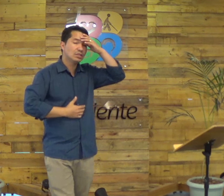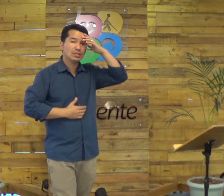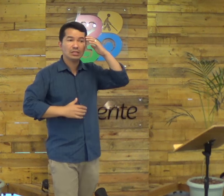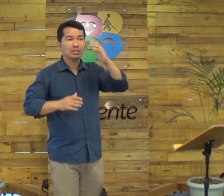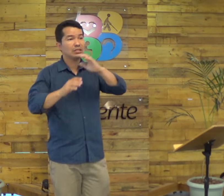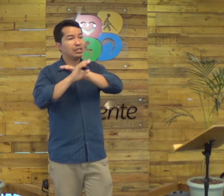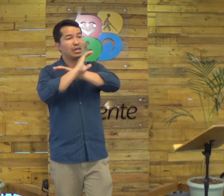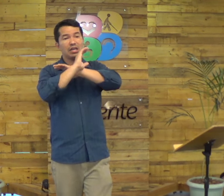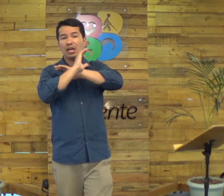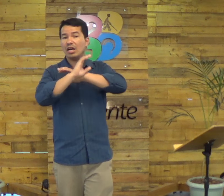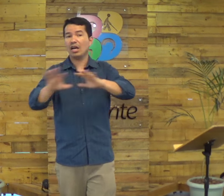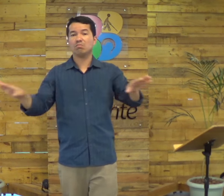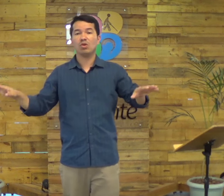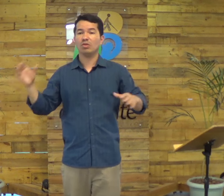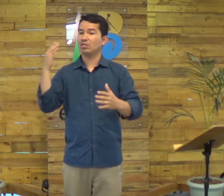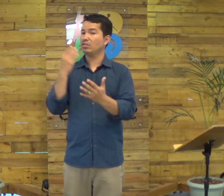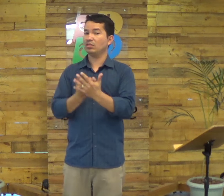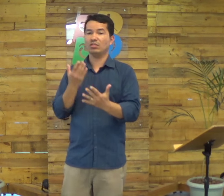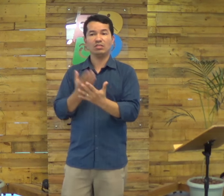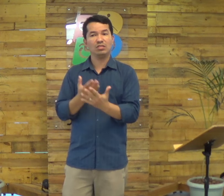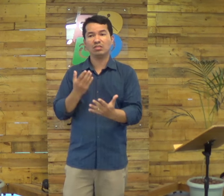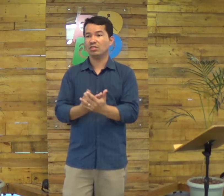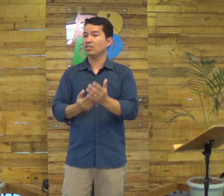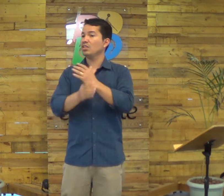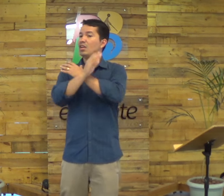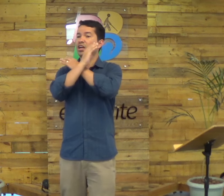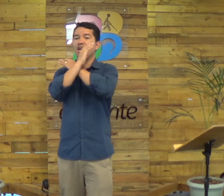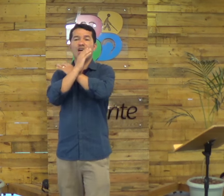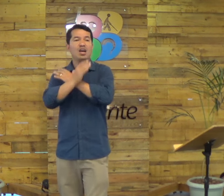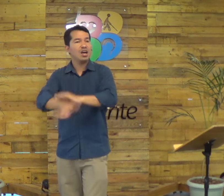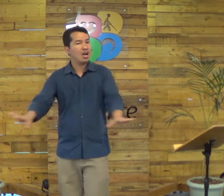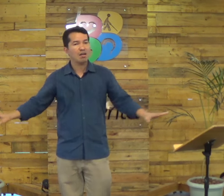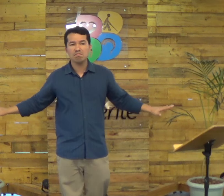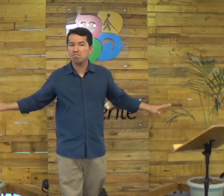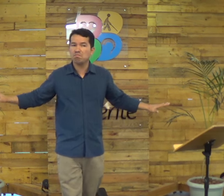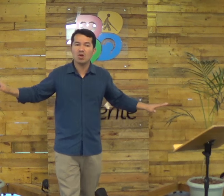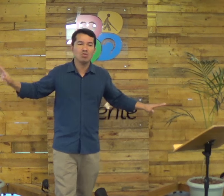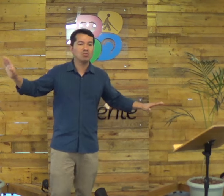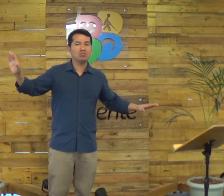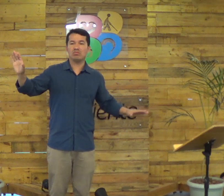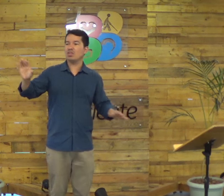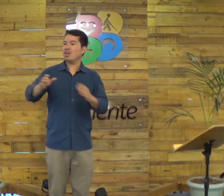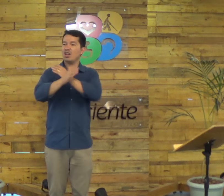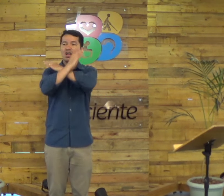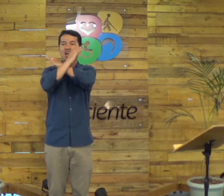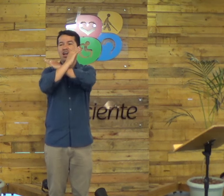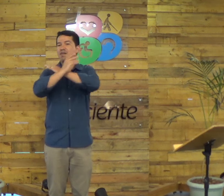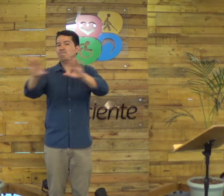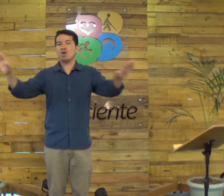Poxa vida, acabou tudo. parou o estudo, nossa, acabou,